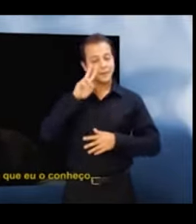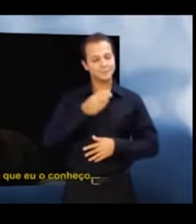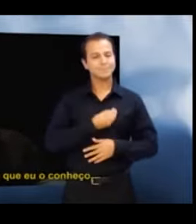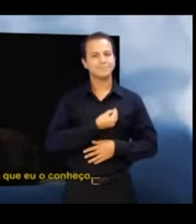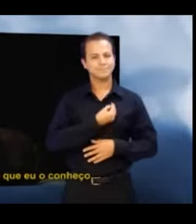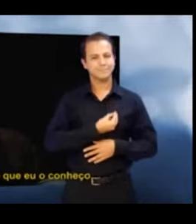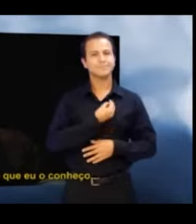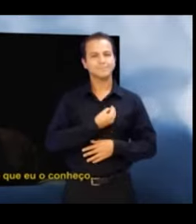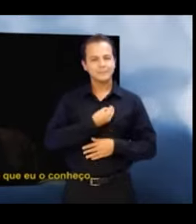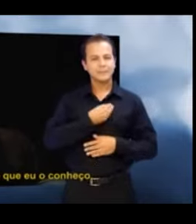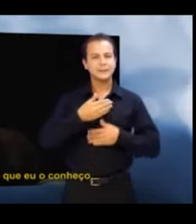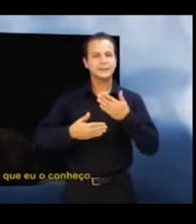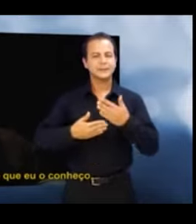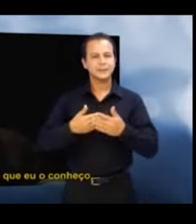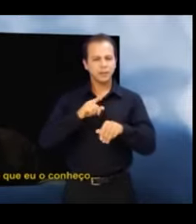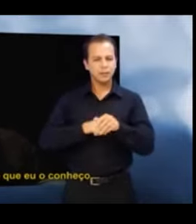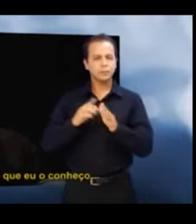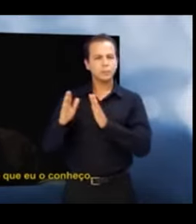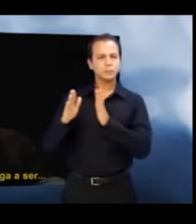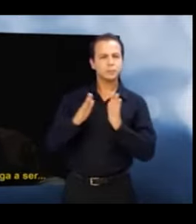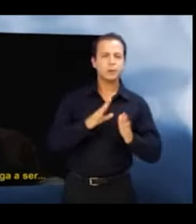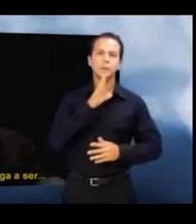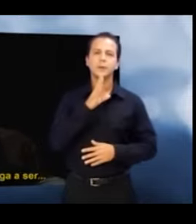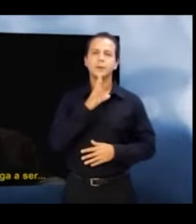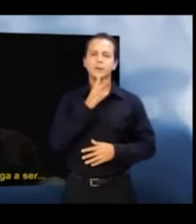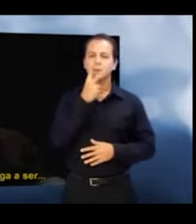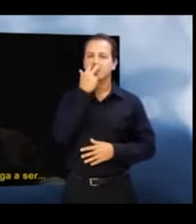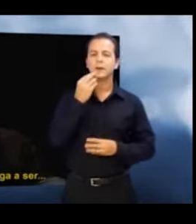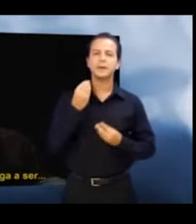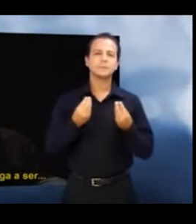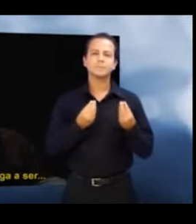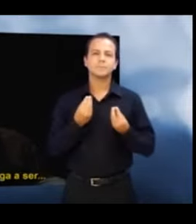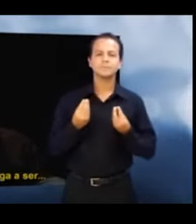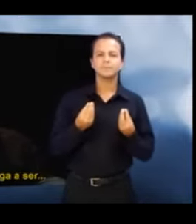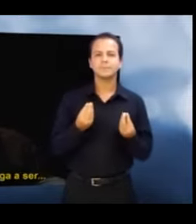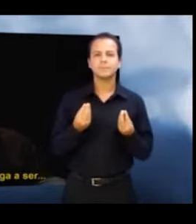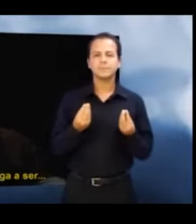passar, nesse tempo que eu conheço, chega a ser...